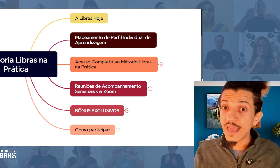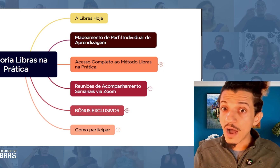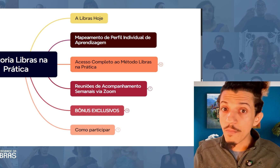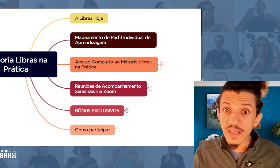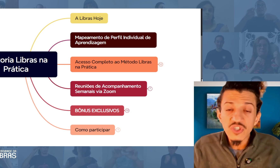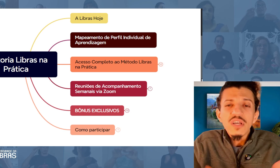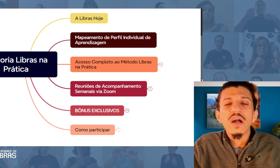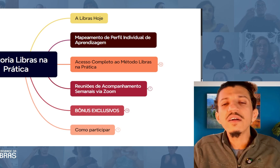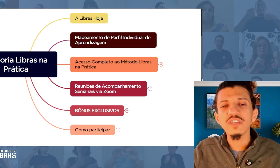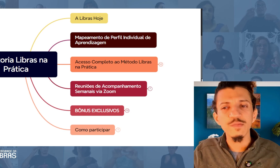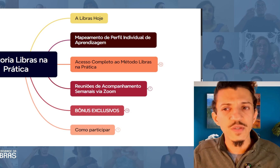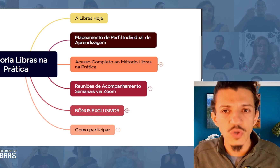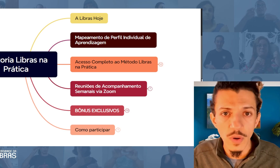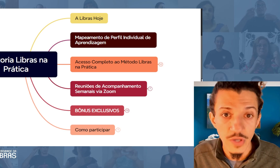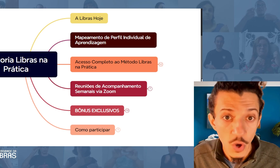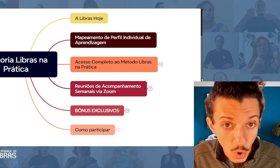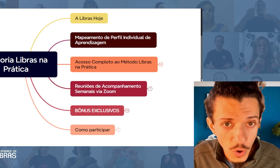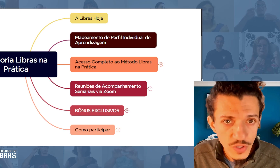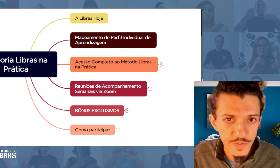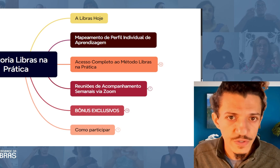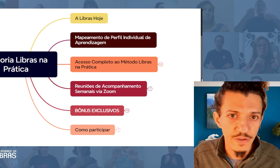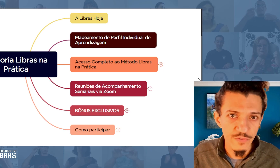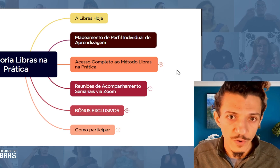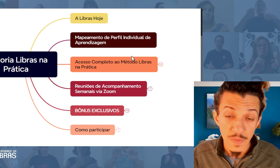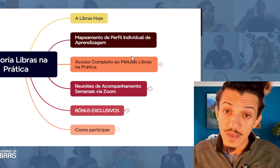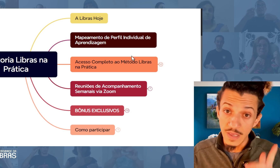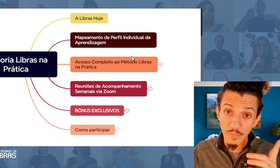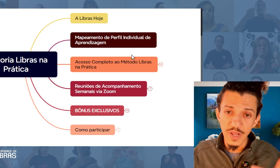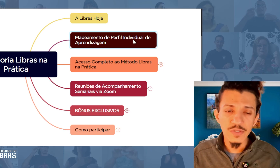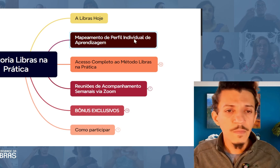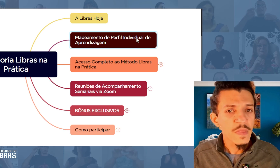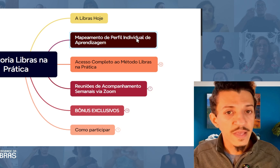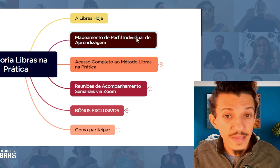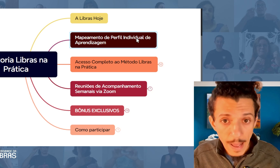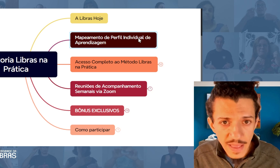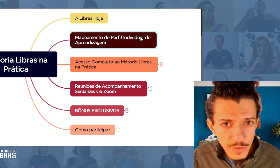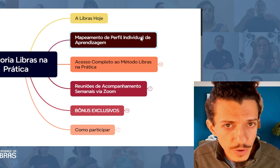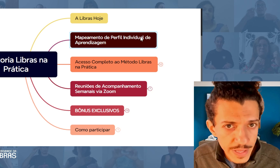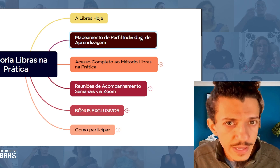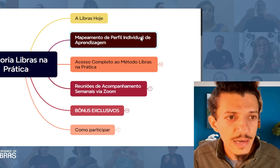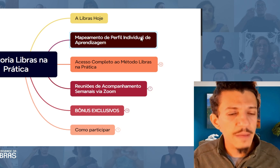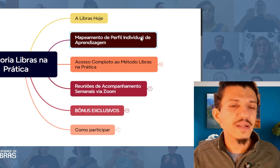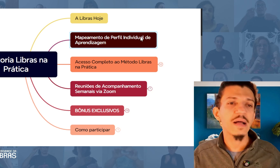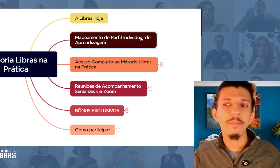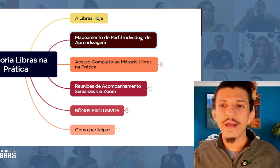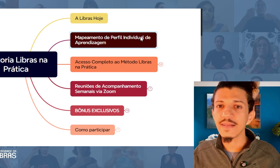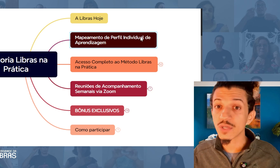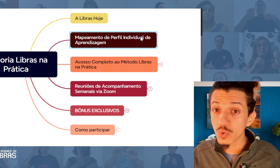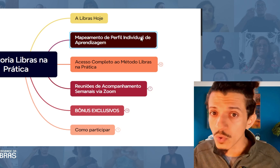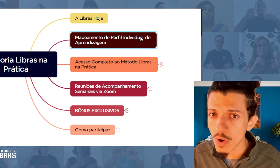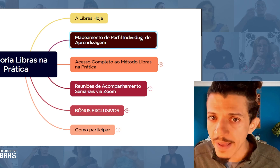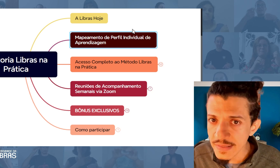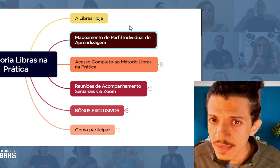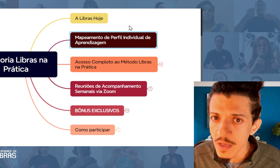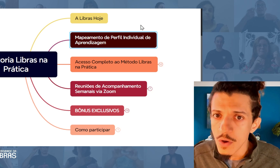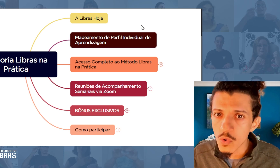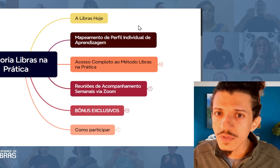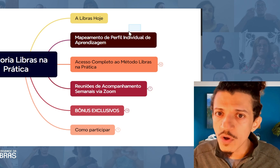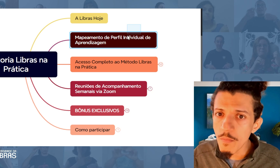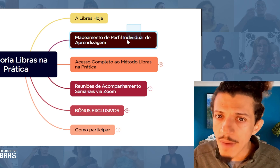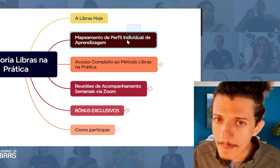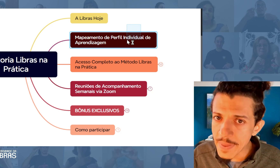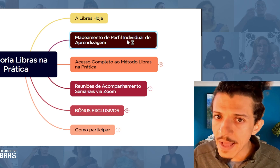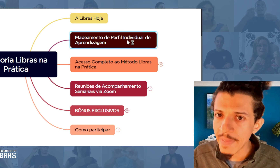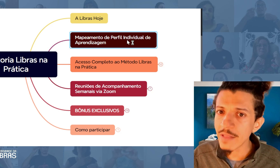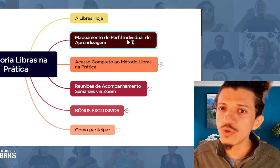que realmente encante as pessoas onde você for. E é por isso que na mentoria Libras na Prática tudo começa com o